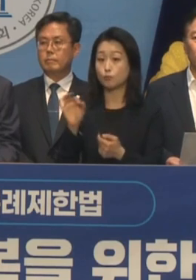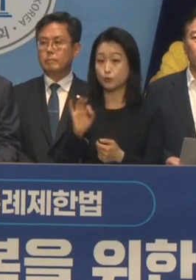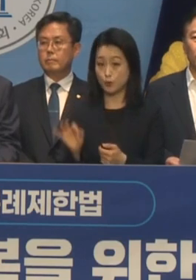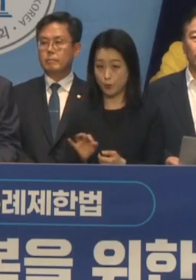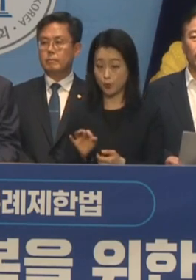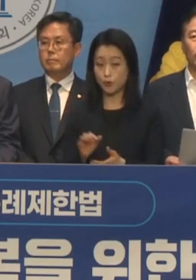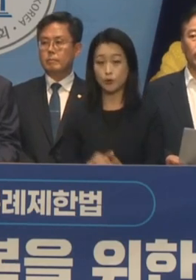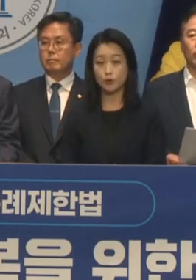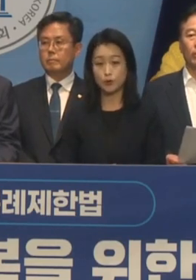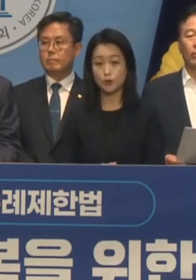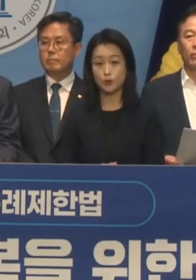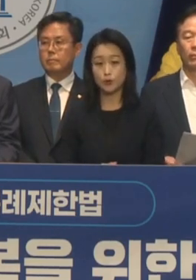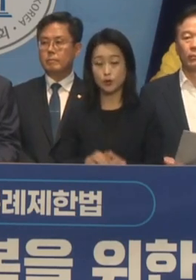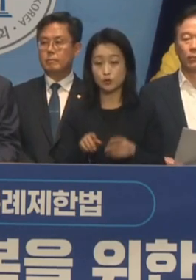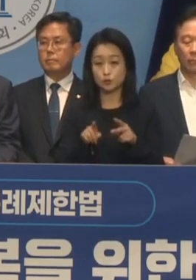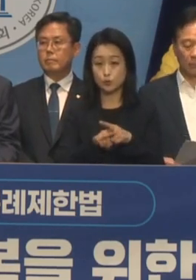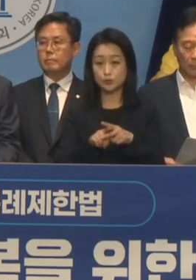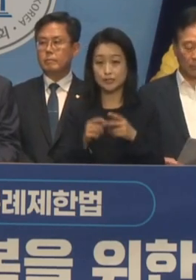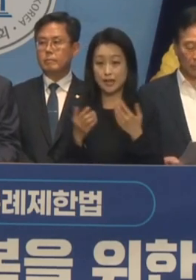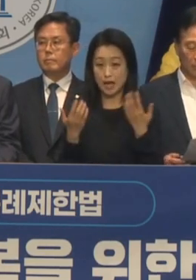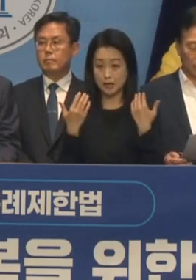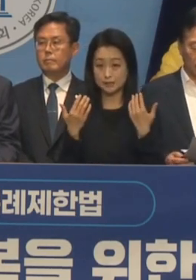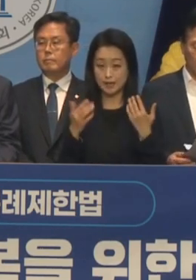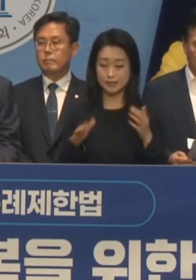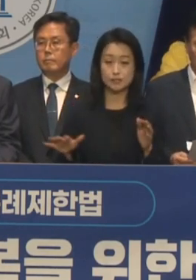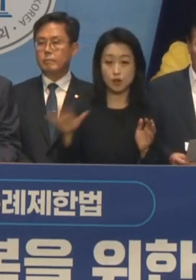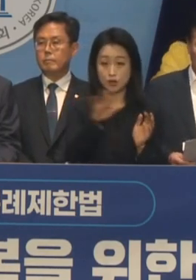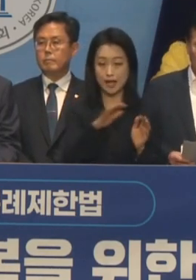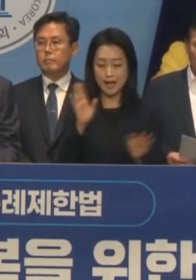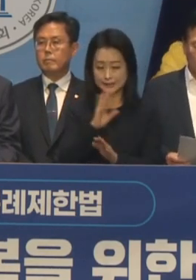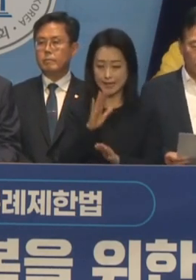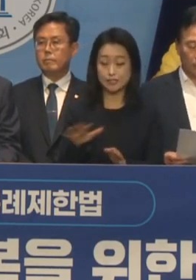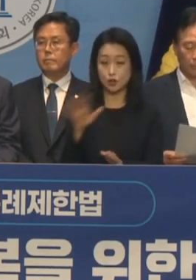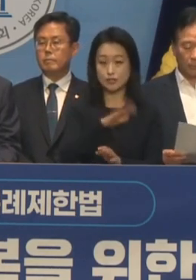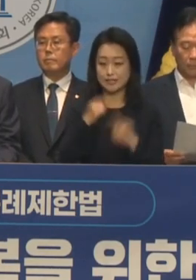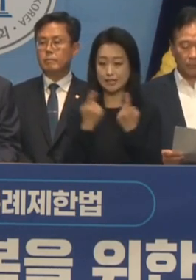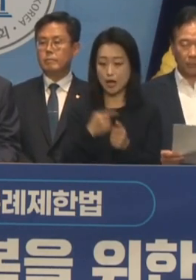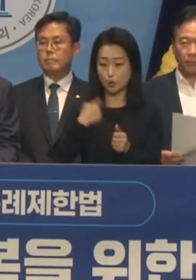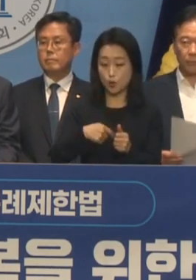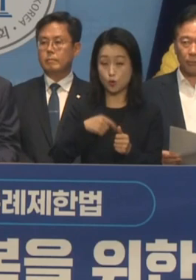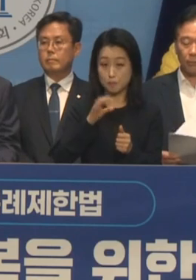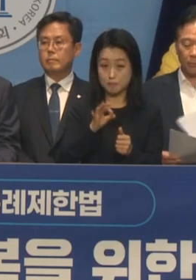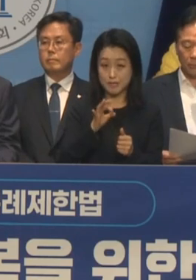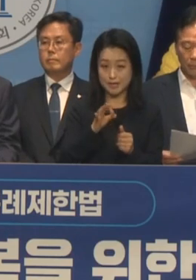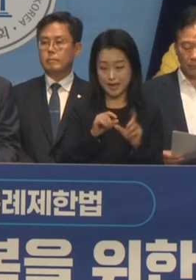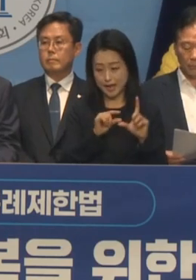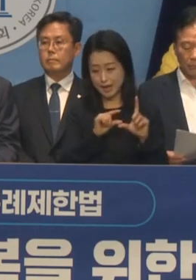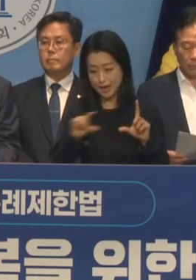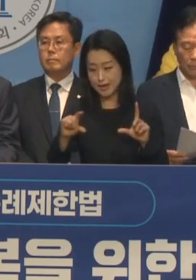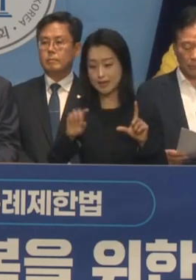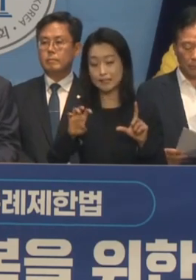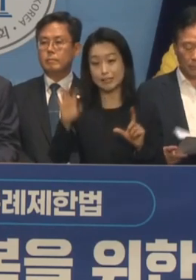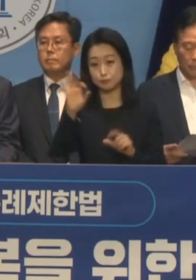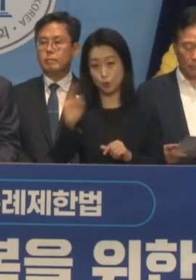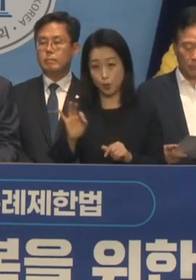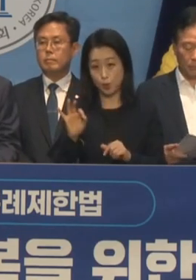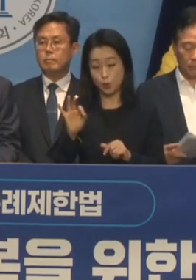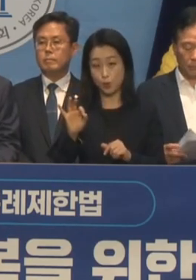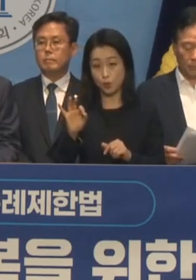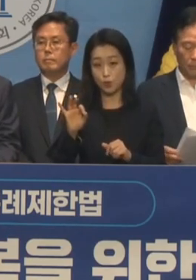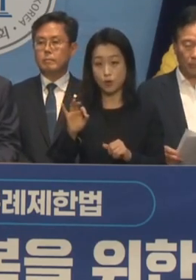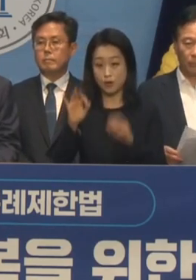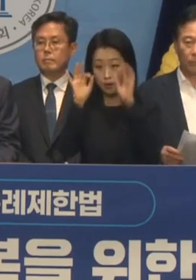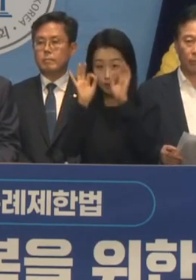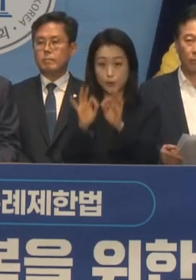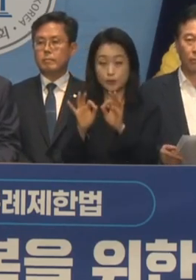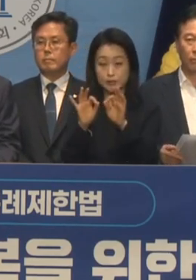71.5%를 차지하고 초등학생 전체 사교육비의 약 40%를 차지하고 있습니다. 이러한 상황을 고려할